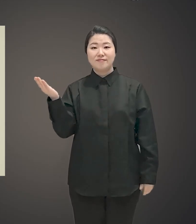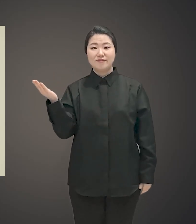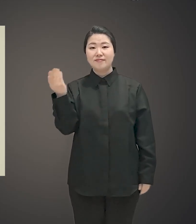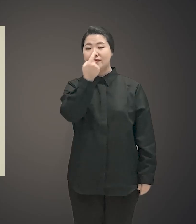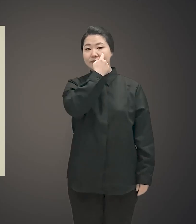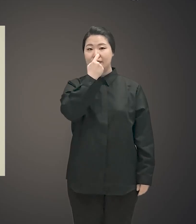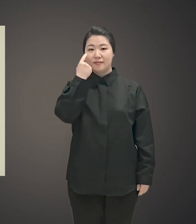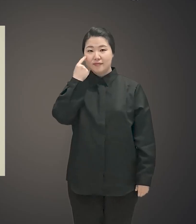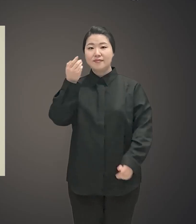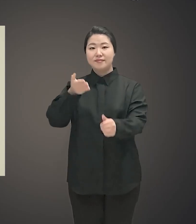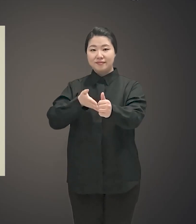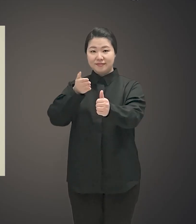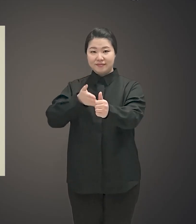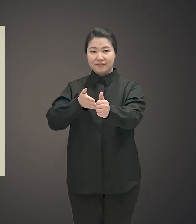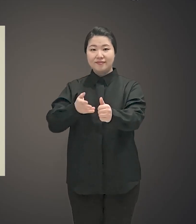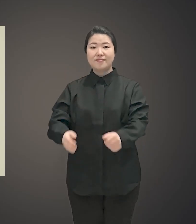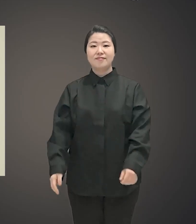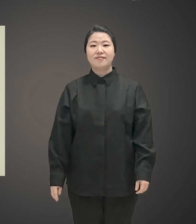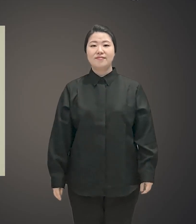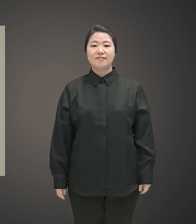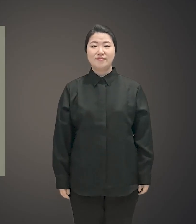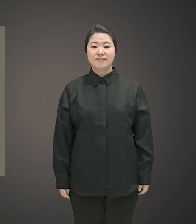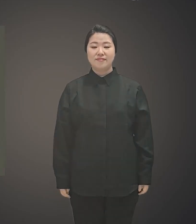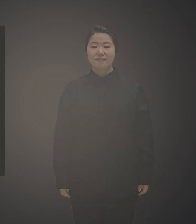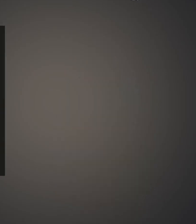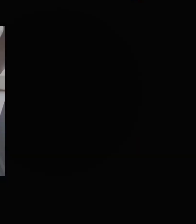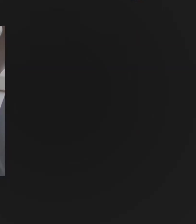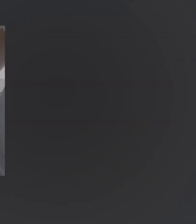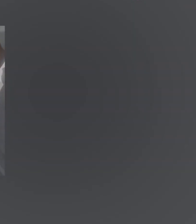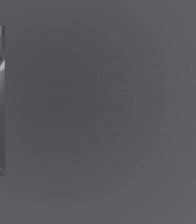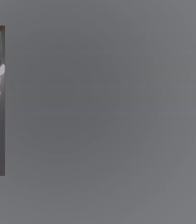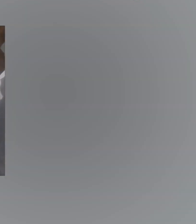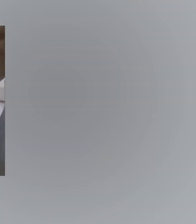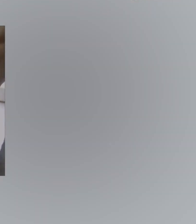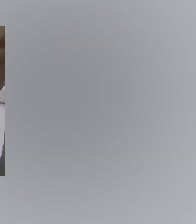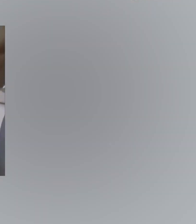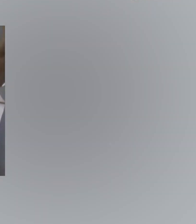무어. 출판사 다산북스.